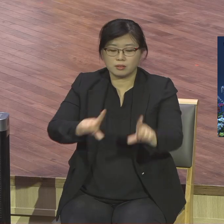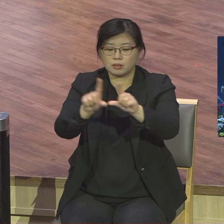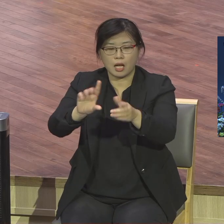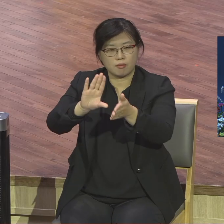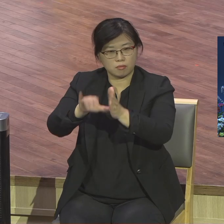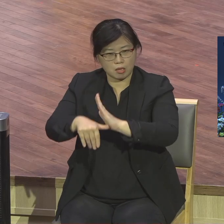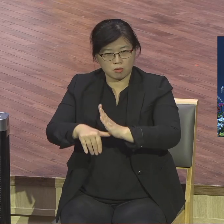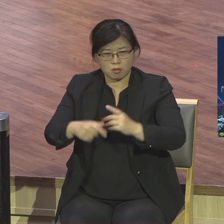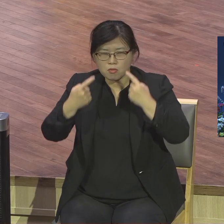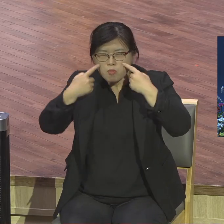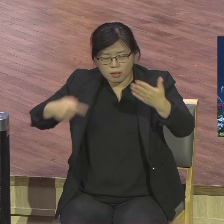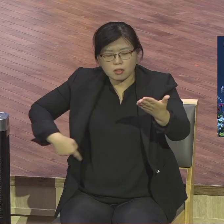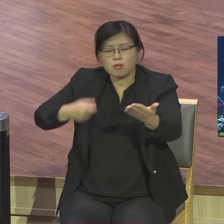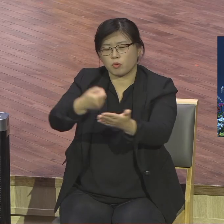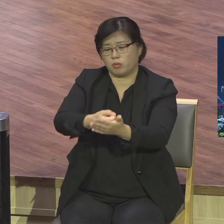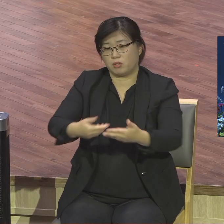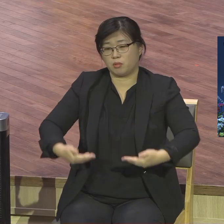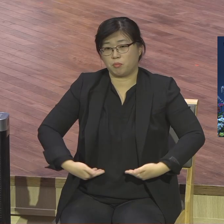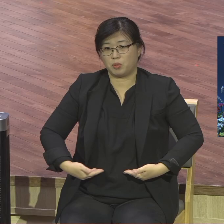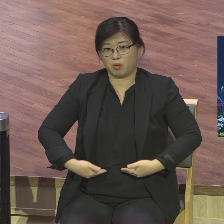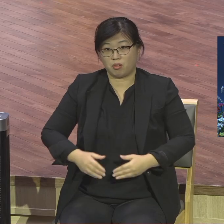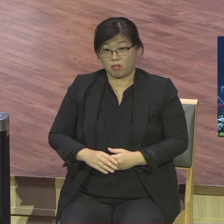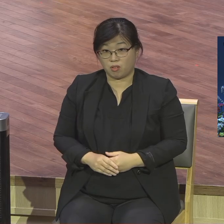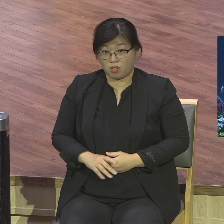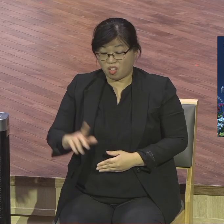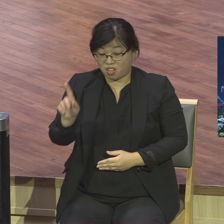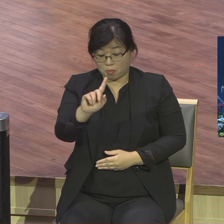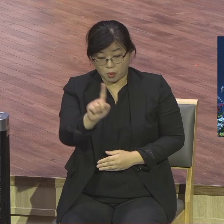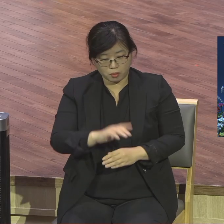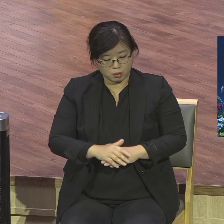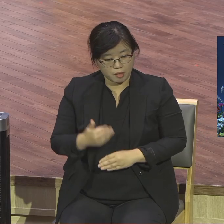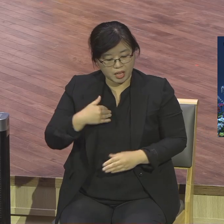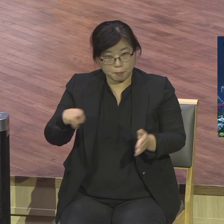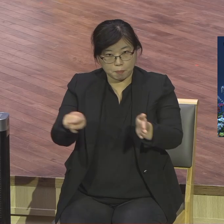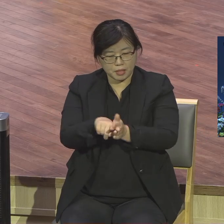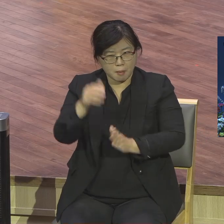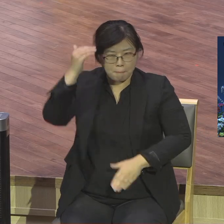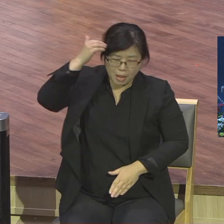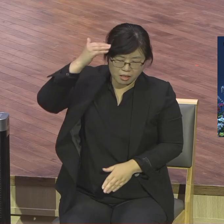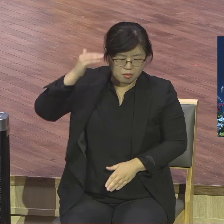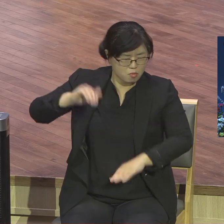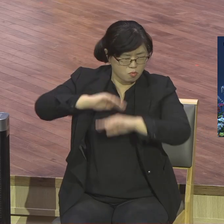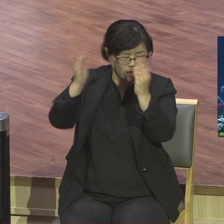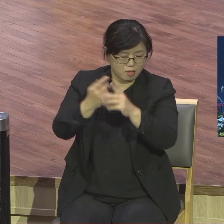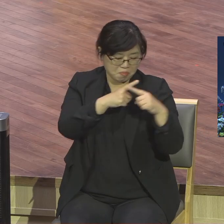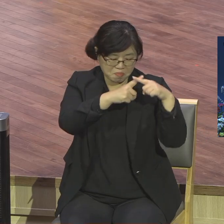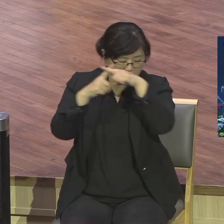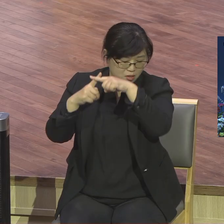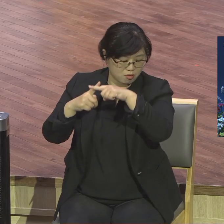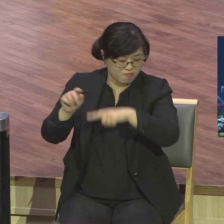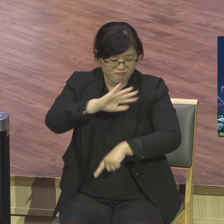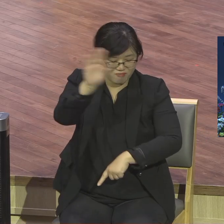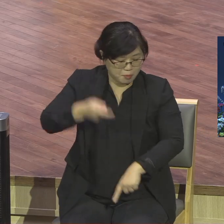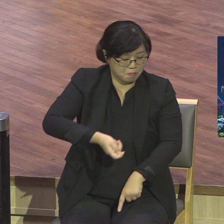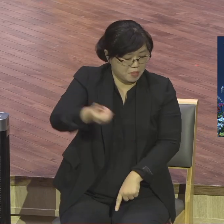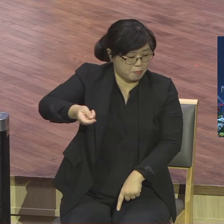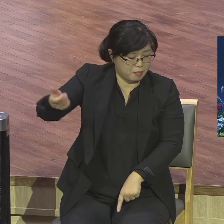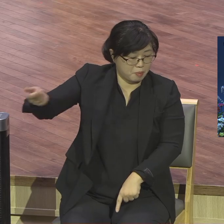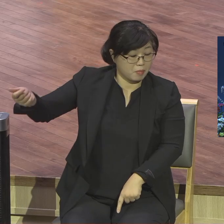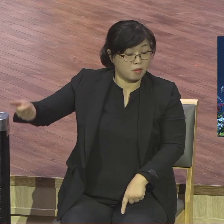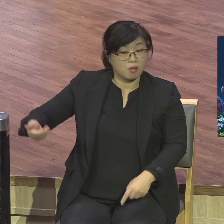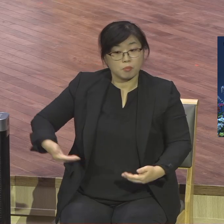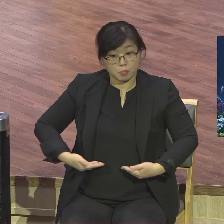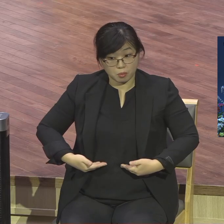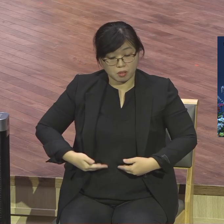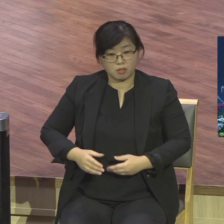이래야 성장합니다. 시장상에서 걸리니까 박살내버려야 돼요. 아멘. 지금도요. 제사를